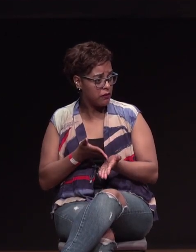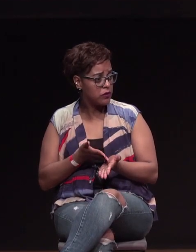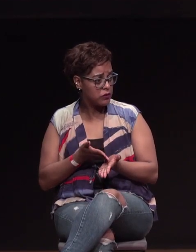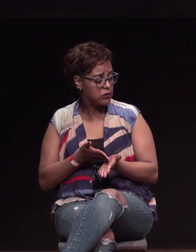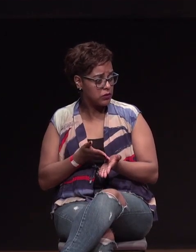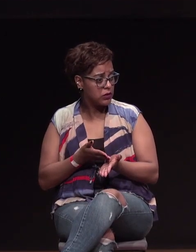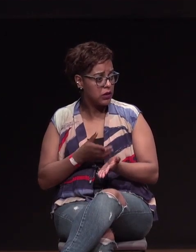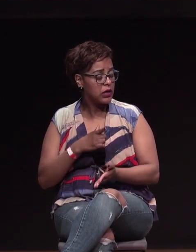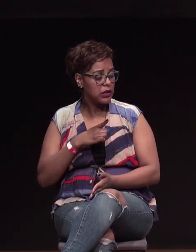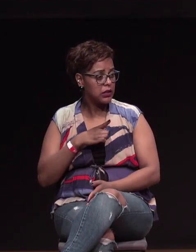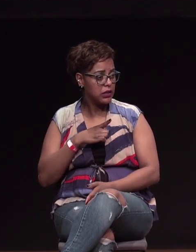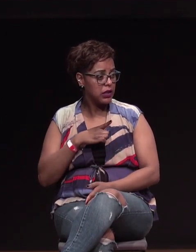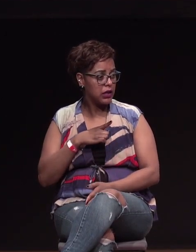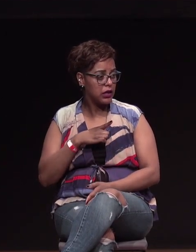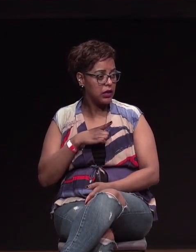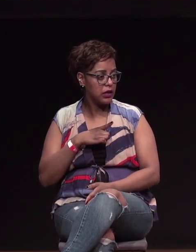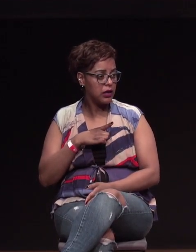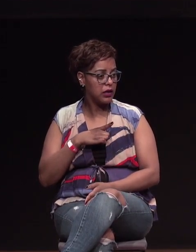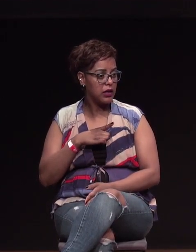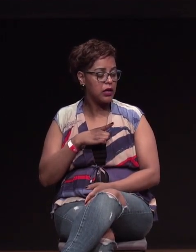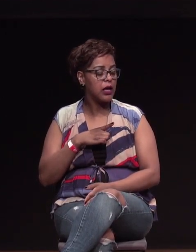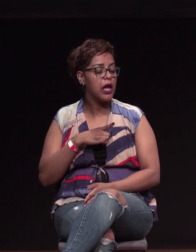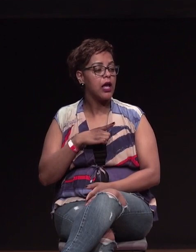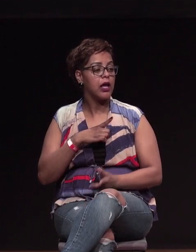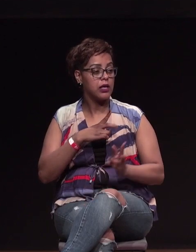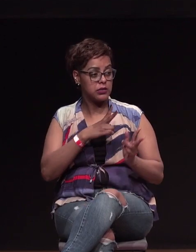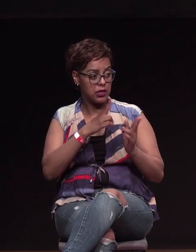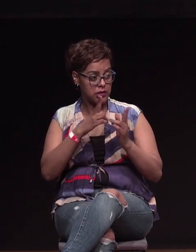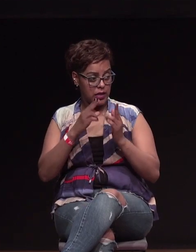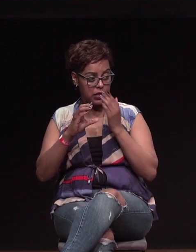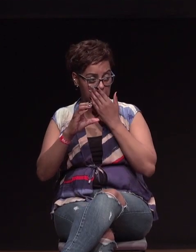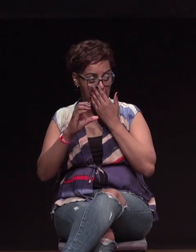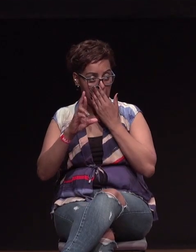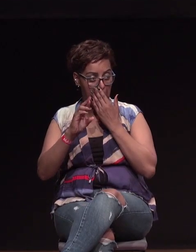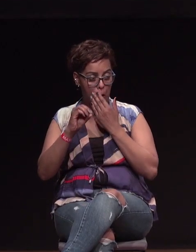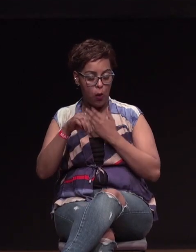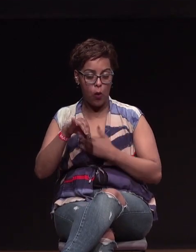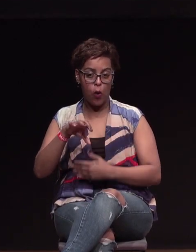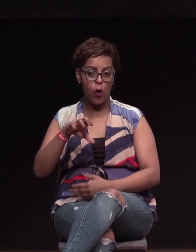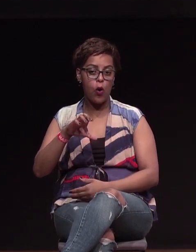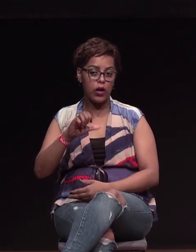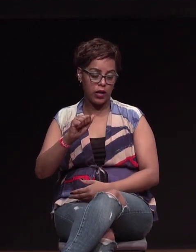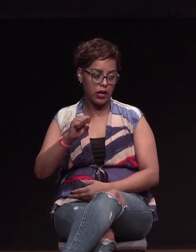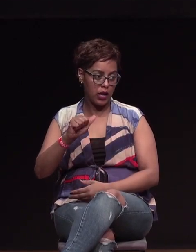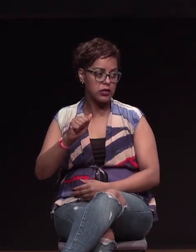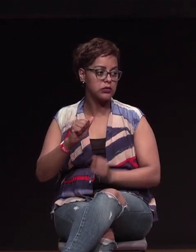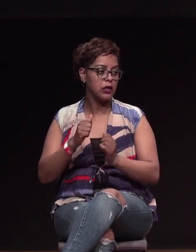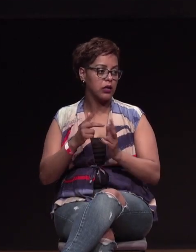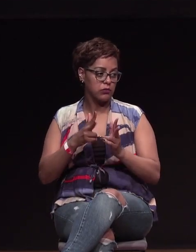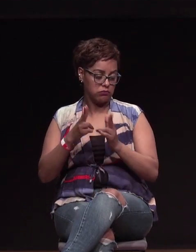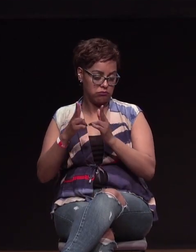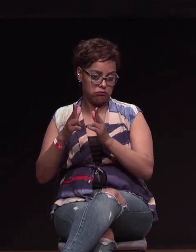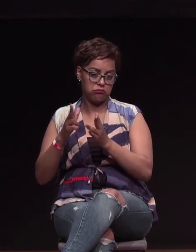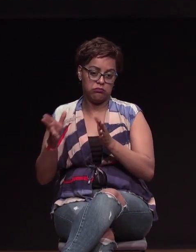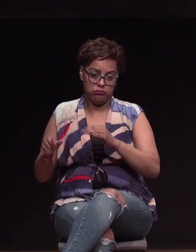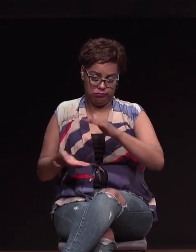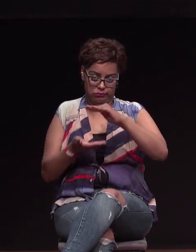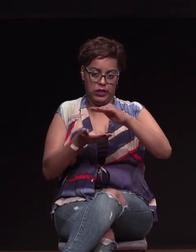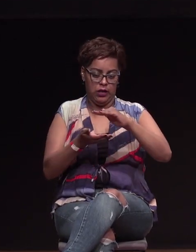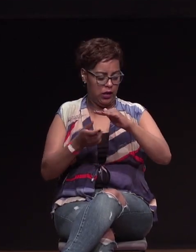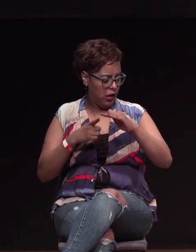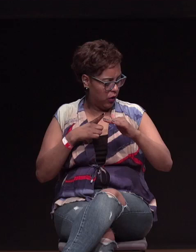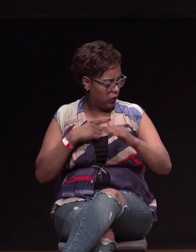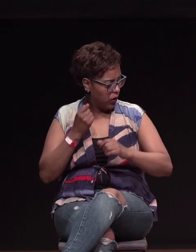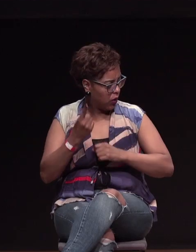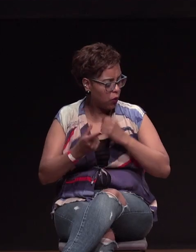essa série que eu estou fazendo com as minhas melhores crônicas, que já tem 2 volumes, o Eixo Auxiliário, para começar. Eu até trouxe